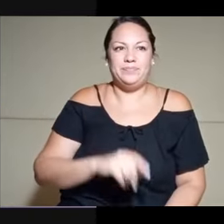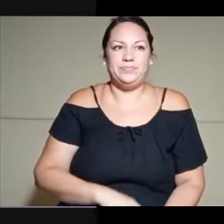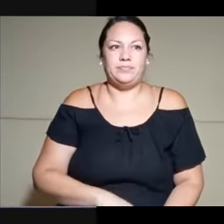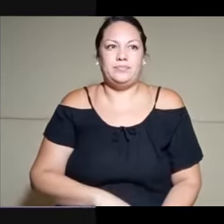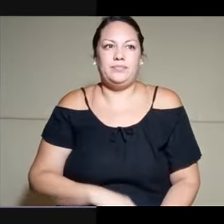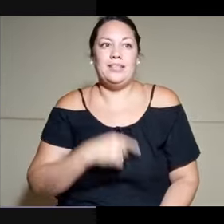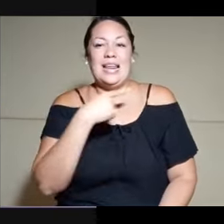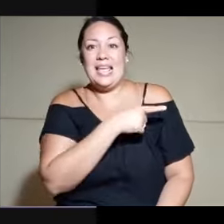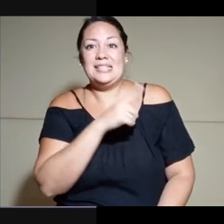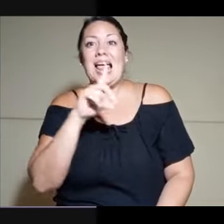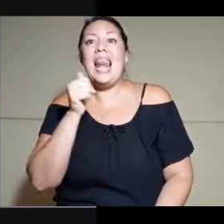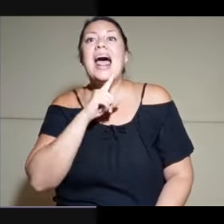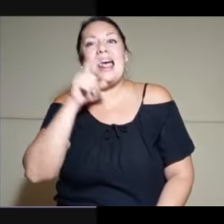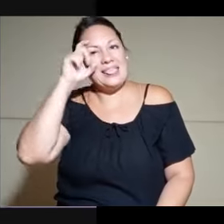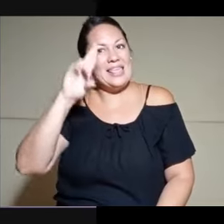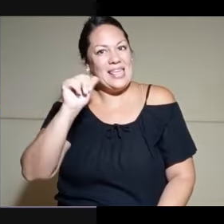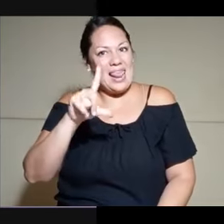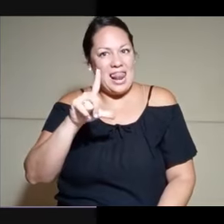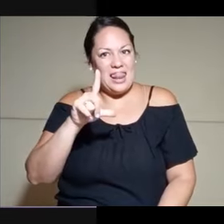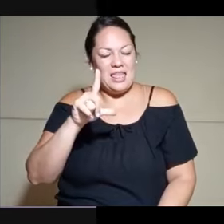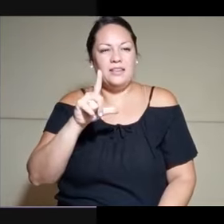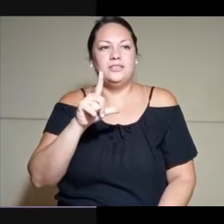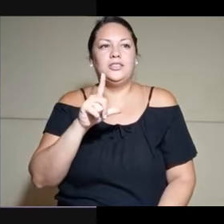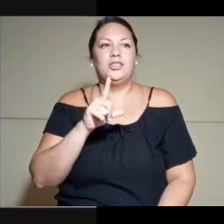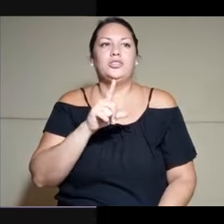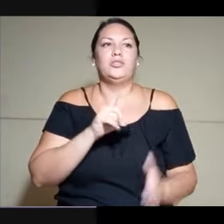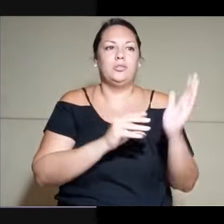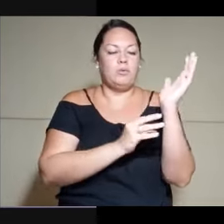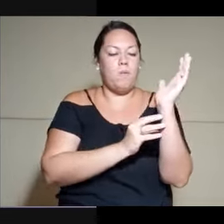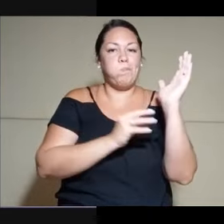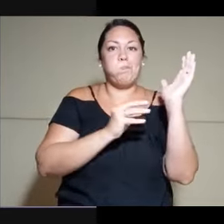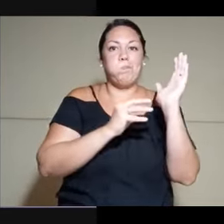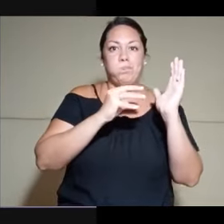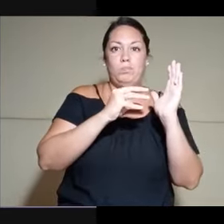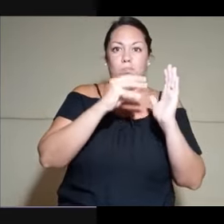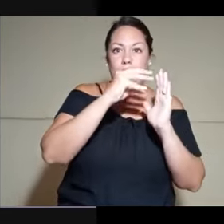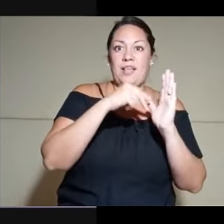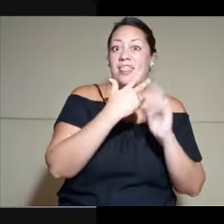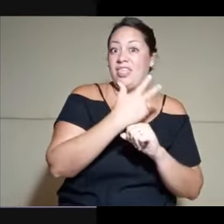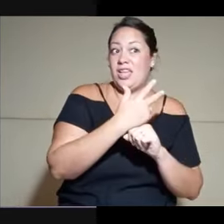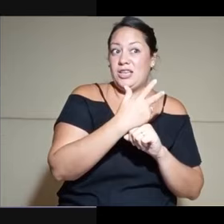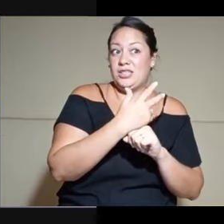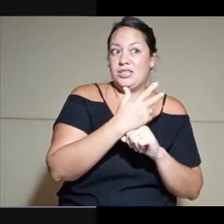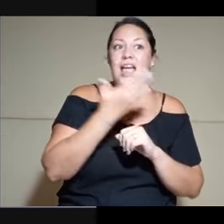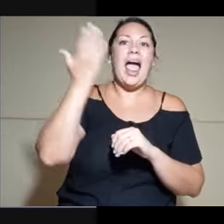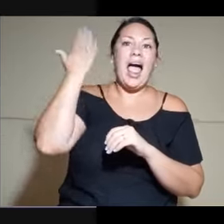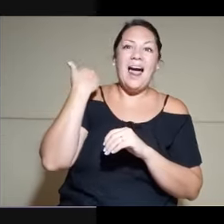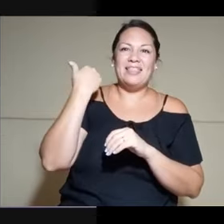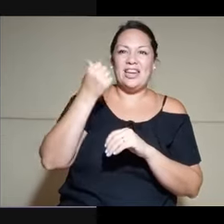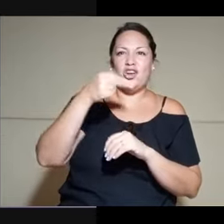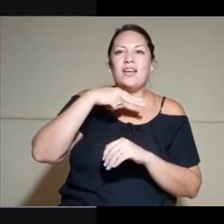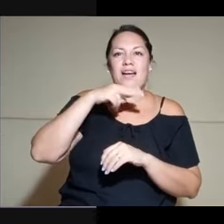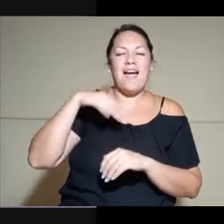ventral. Lateral. Entonces, Esta es la lateral, lo que vimos recién, que cuando se las desarmé y se las mostré, la lateral. Bulbo, Entonces vemos bulbo,